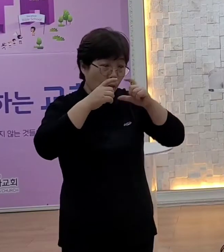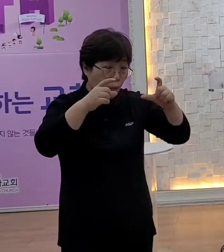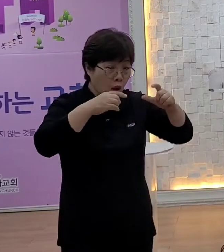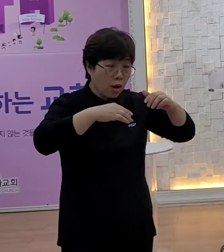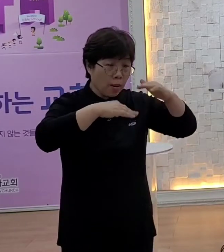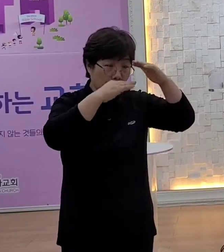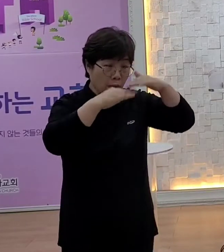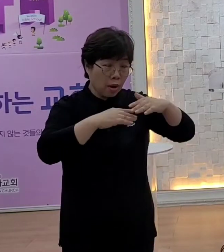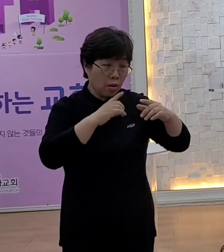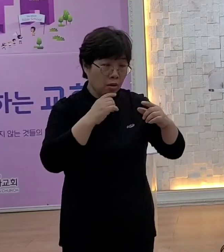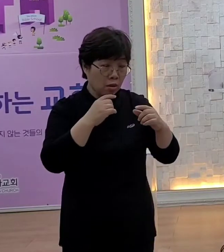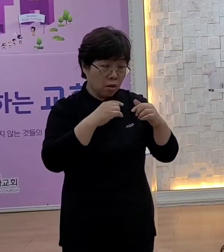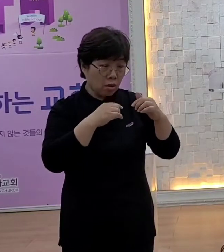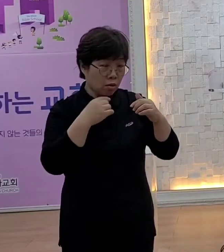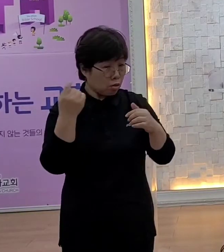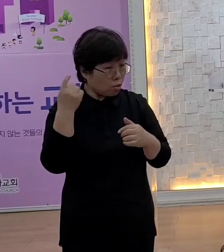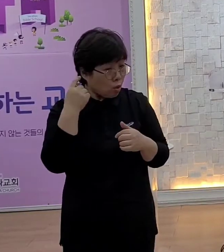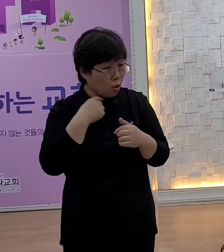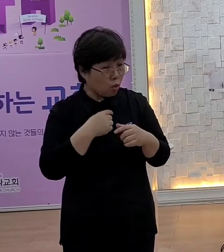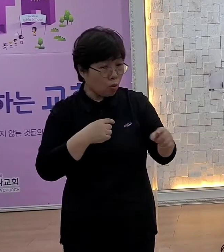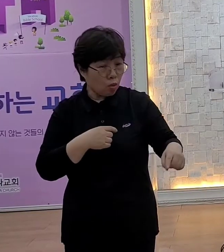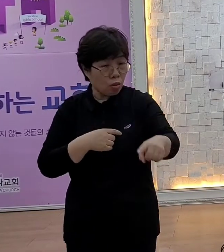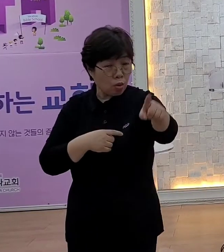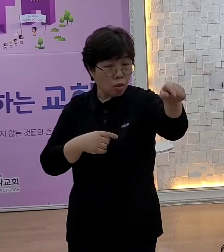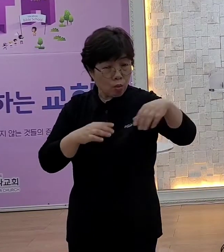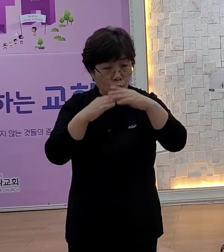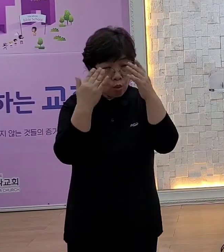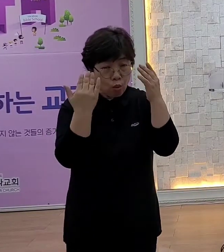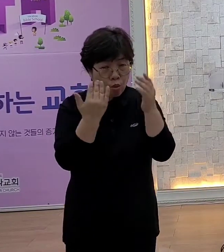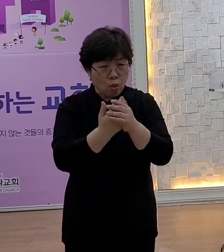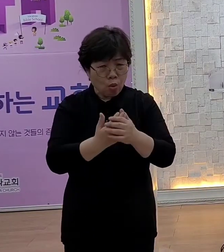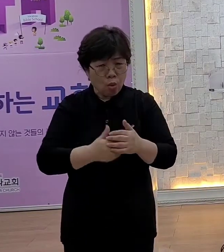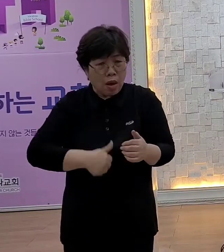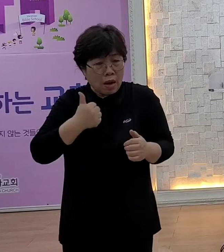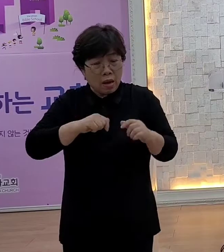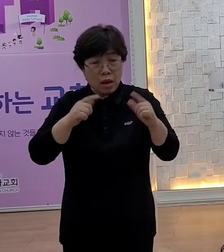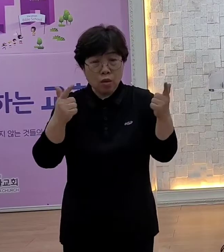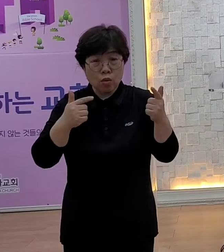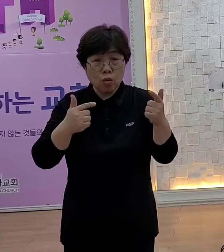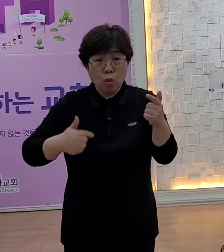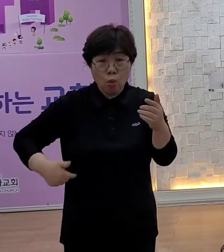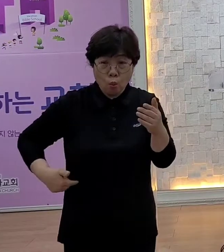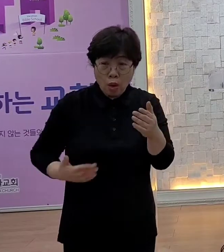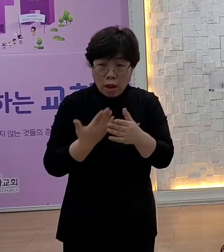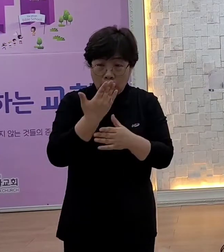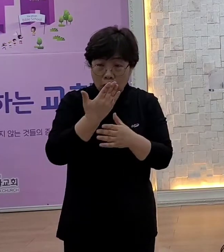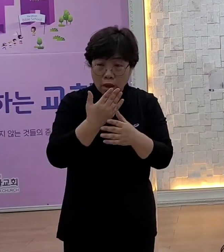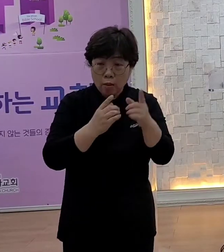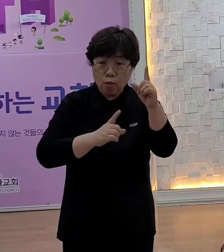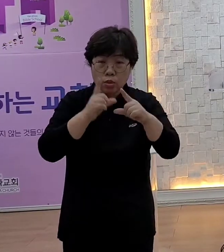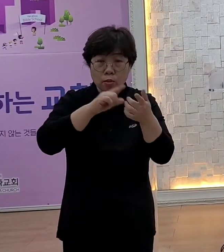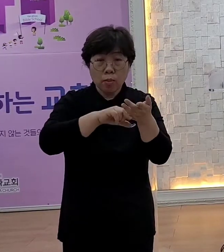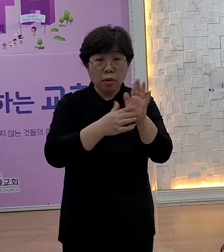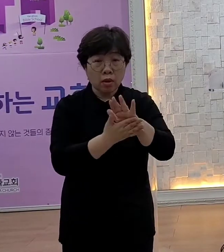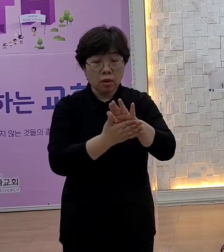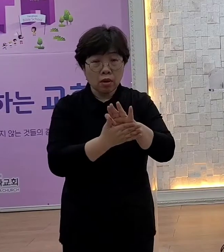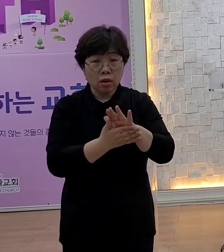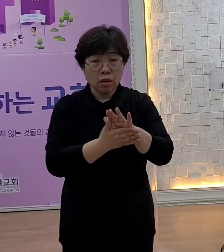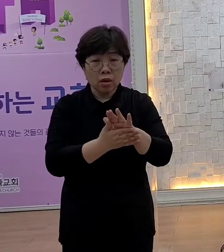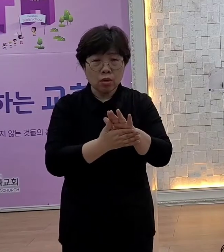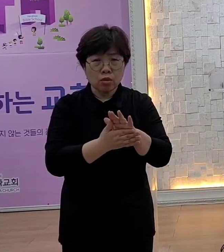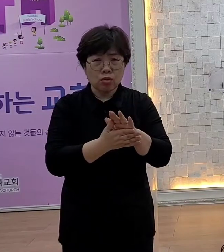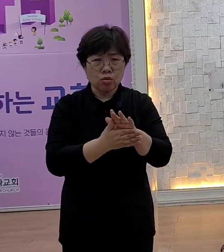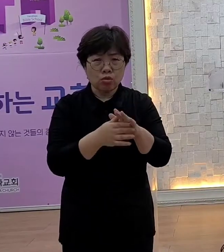대규모 그 회개 표시로 전부 다 굵은 베옷으로 갈아입었다라는 거.